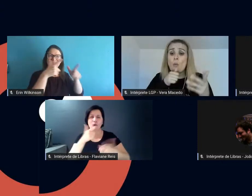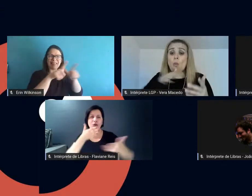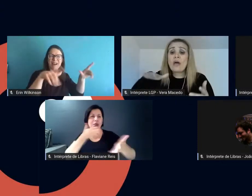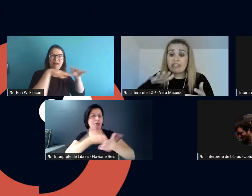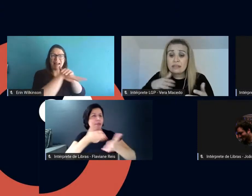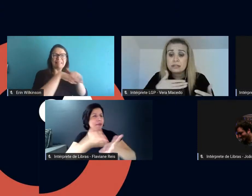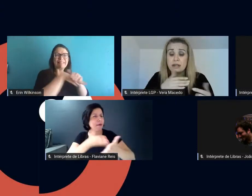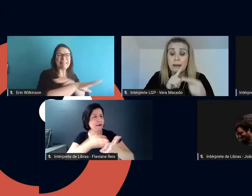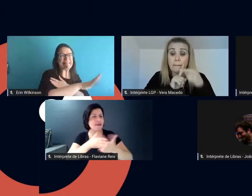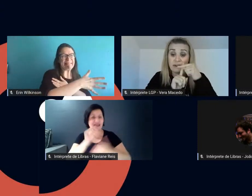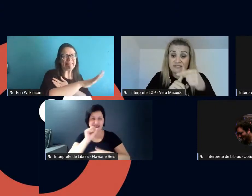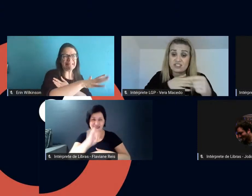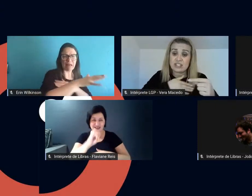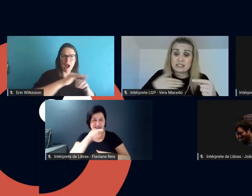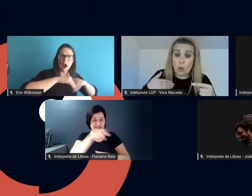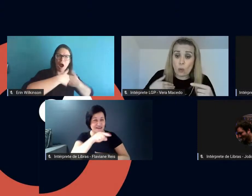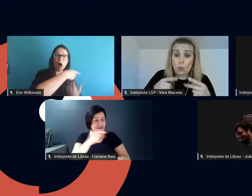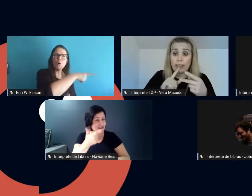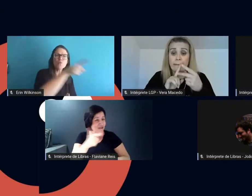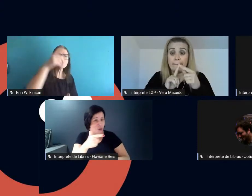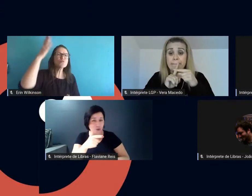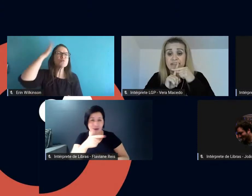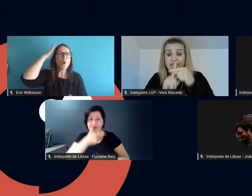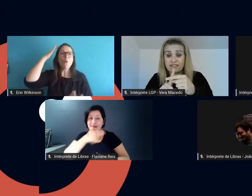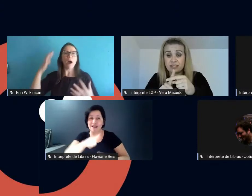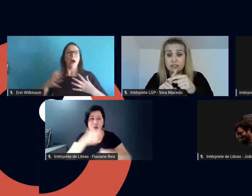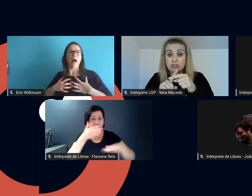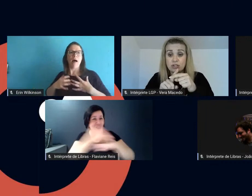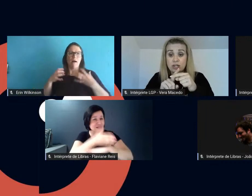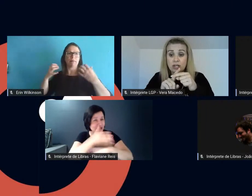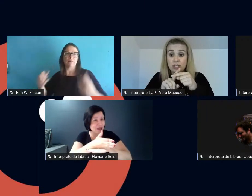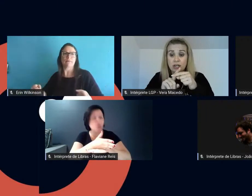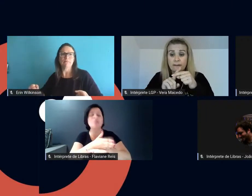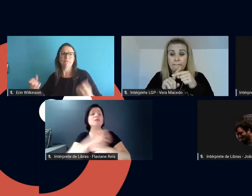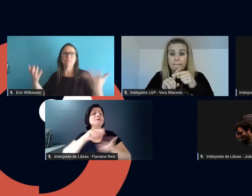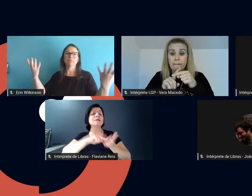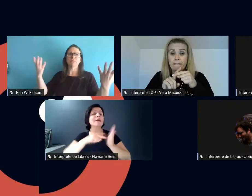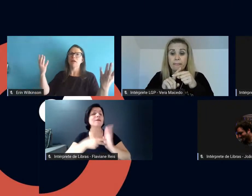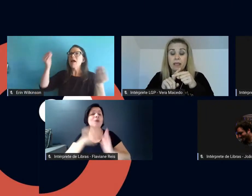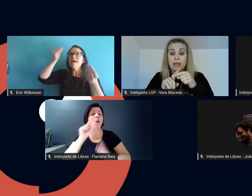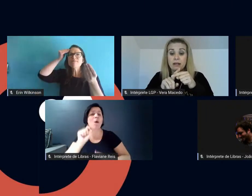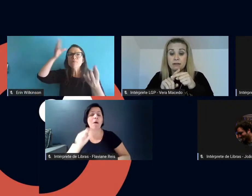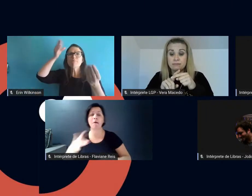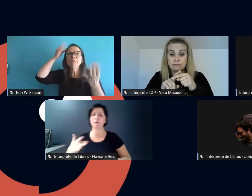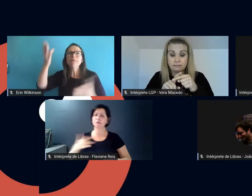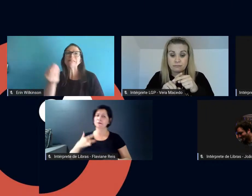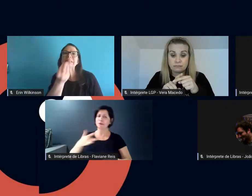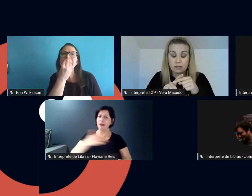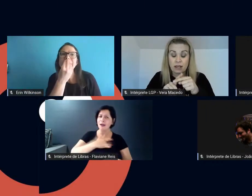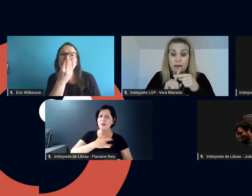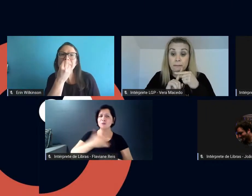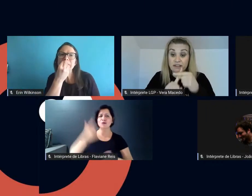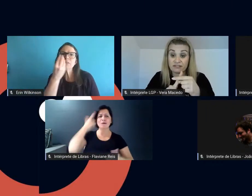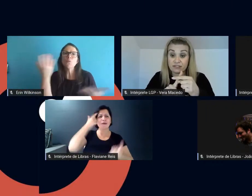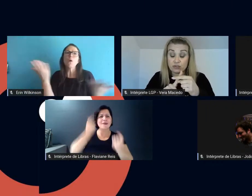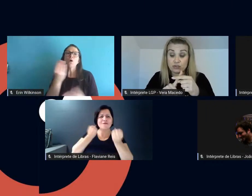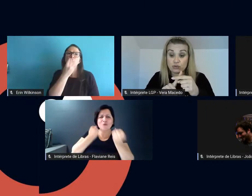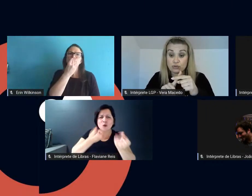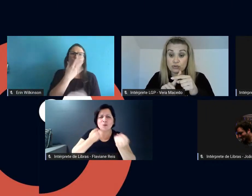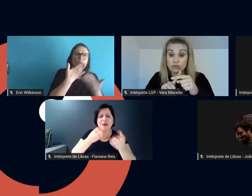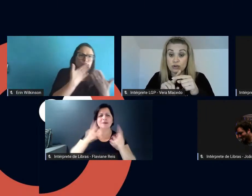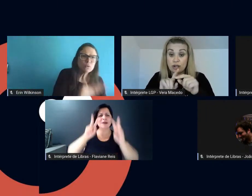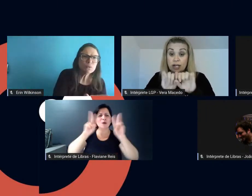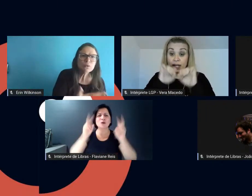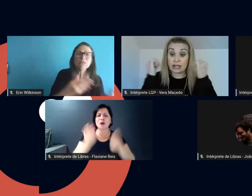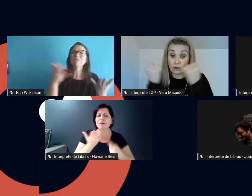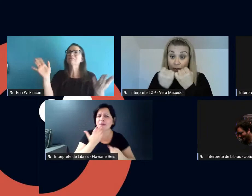ã, benefícios comunitários, por gentileza, fecha o áudio, tá atrapalhando aqui, tá tando ruído aqui para mim. eh